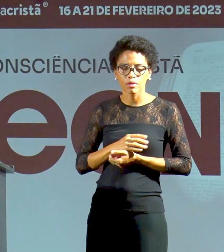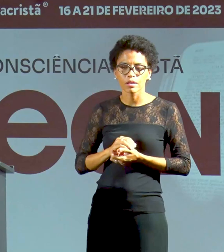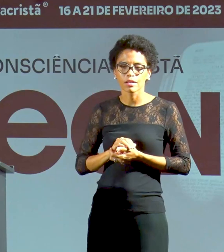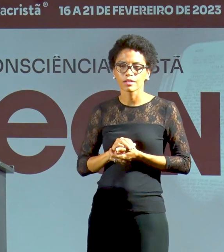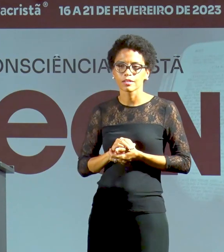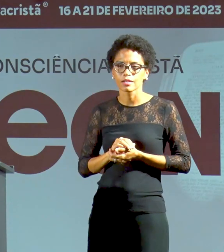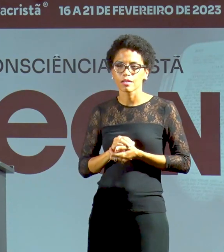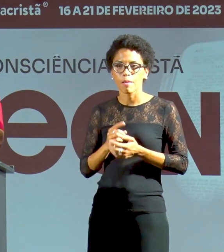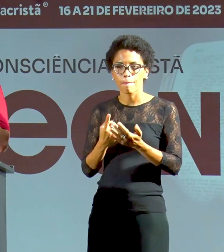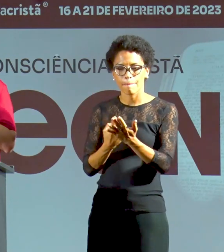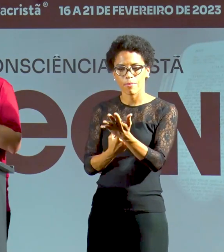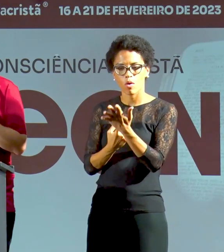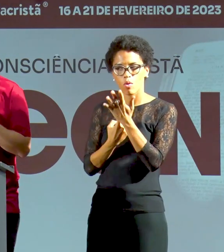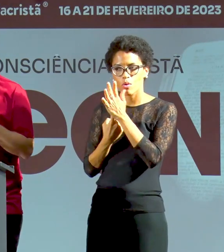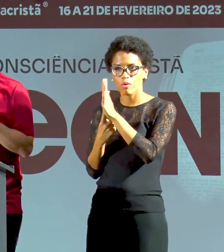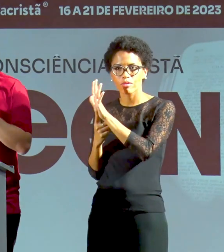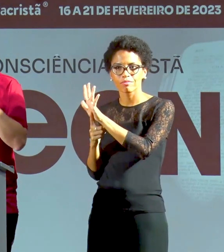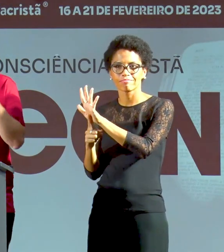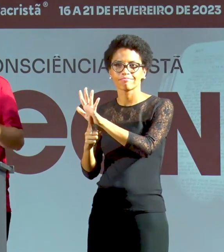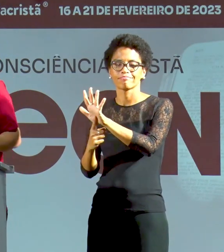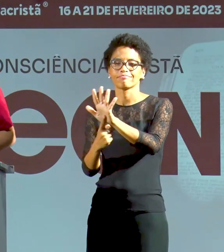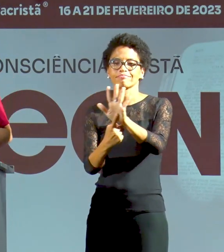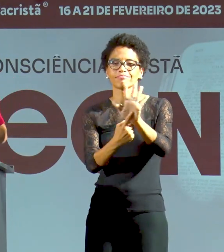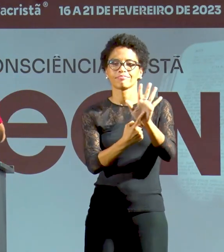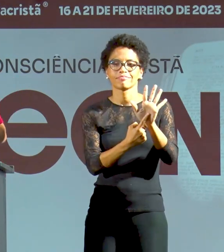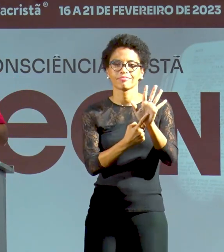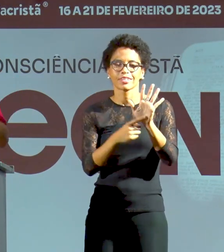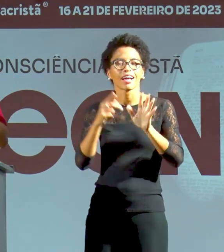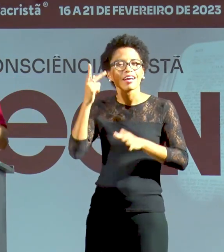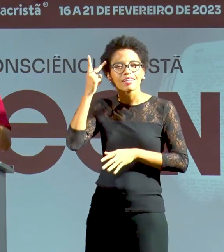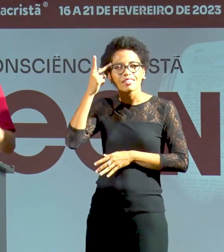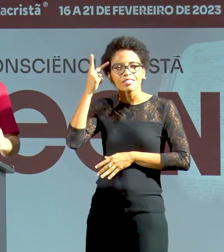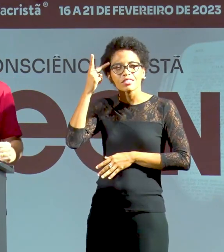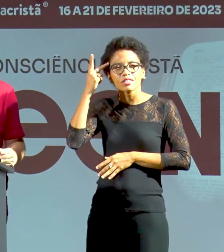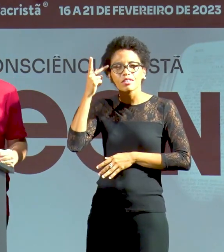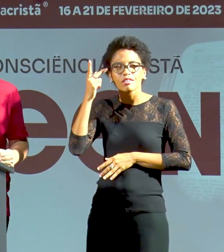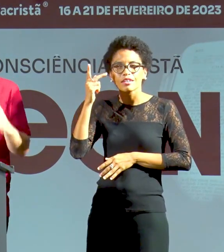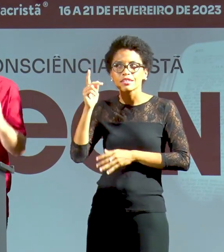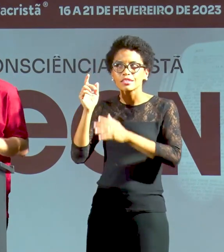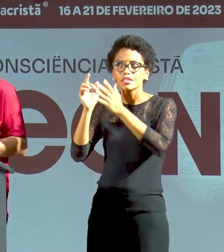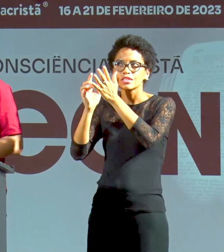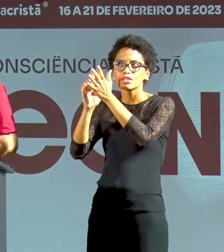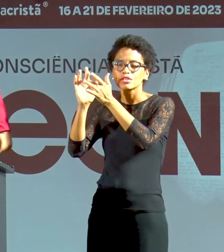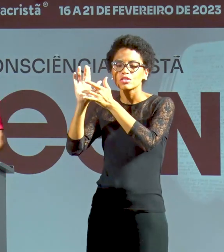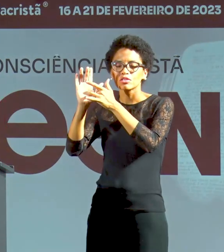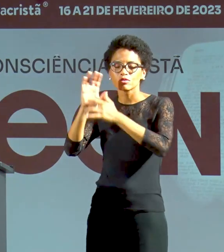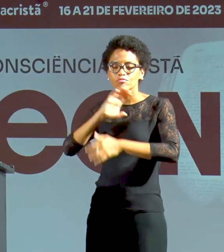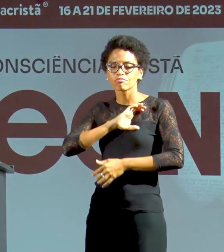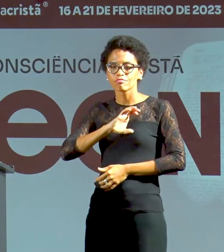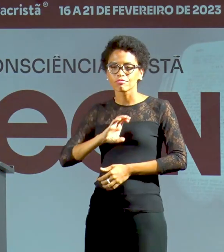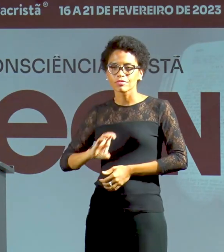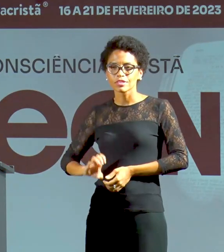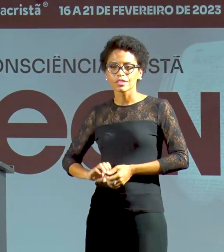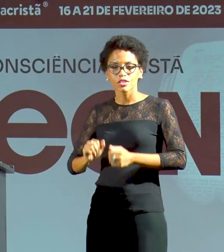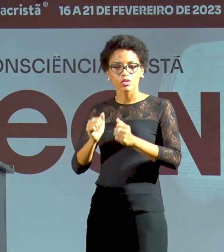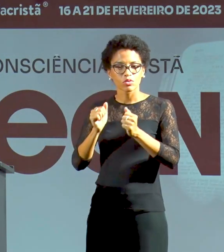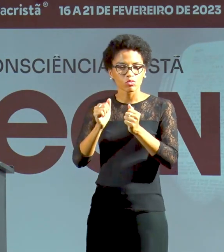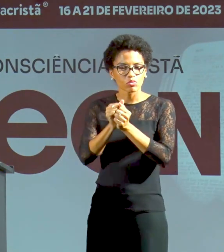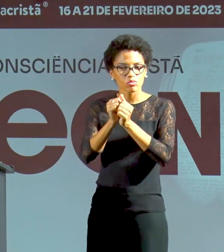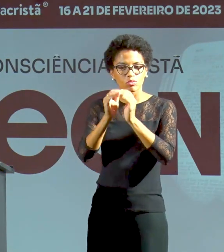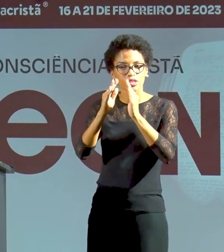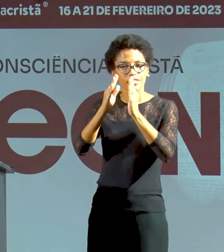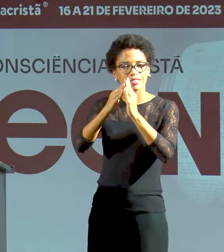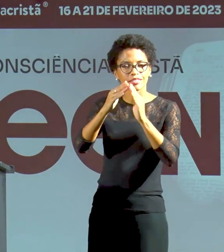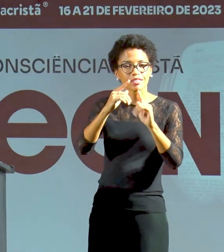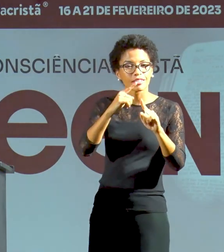uma mostra da história de Cristo com a igreja sabe por quê Porque Cristo